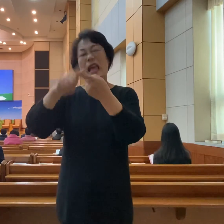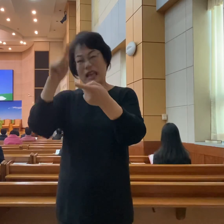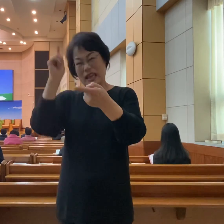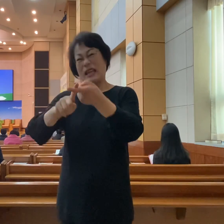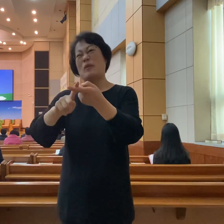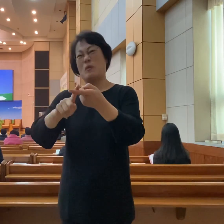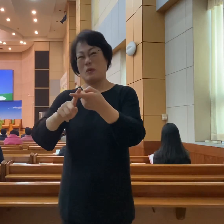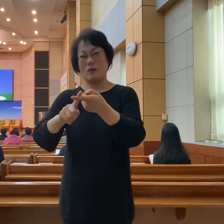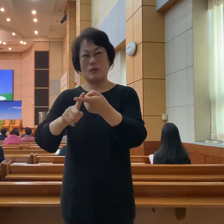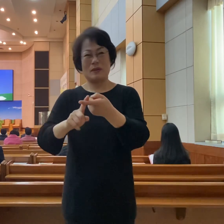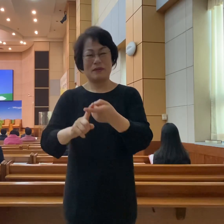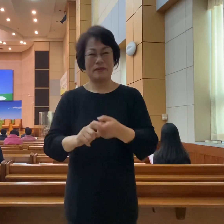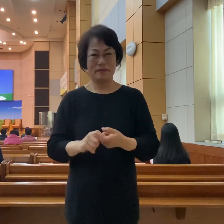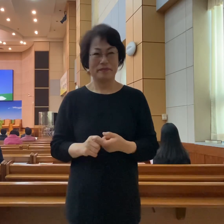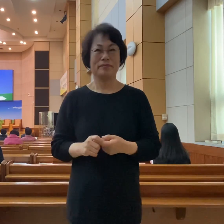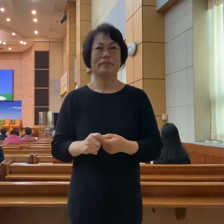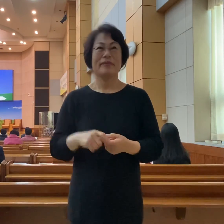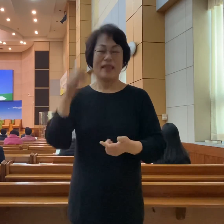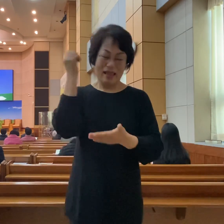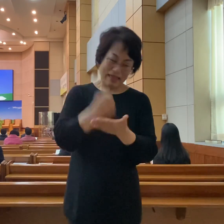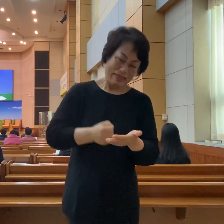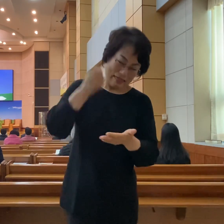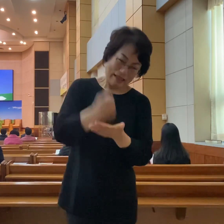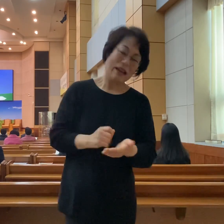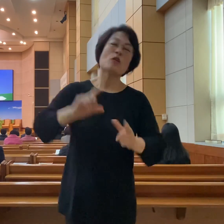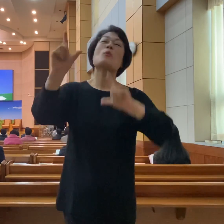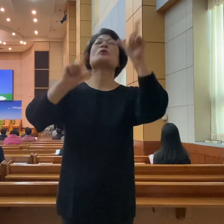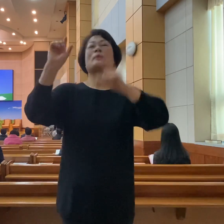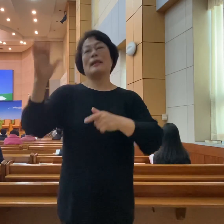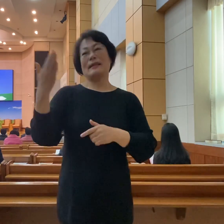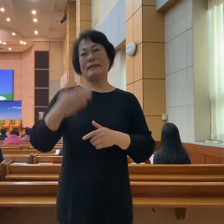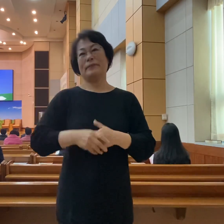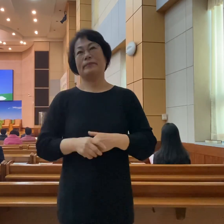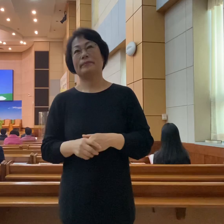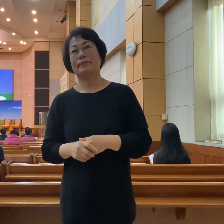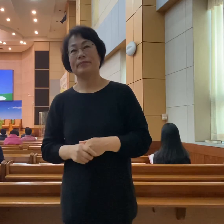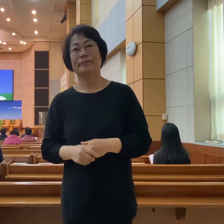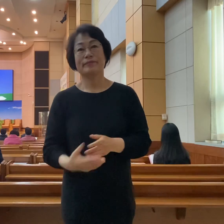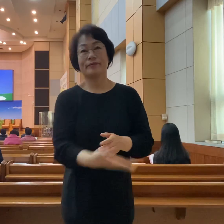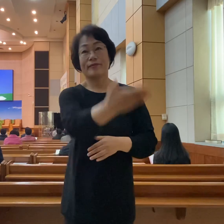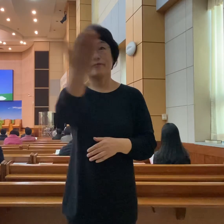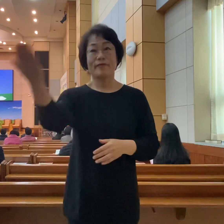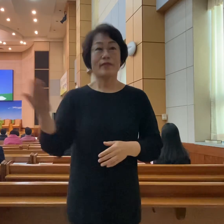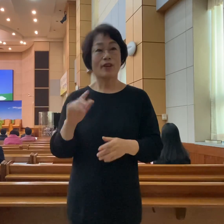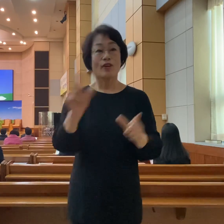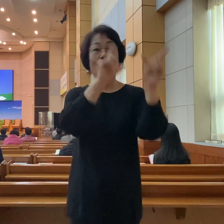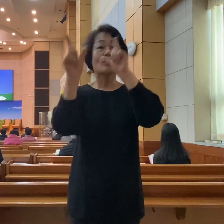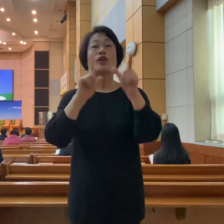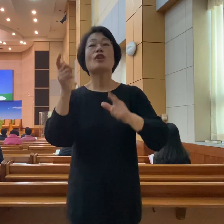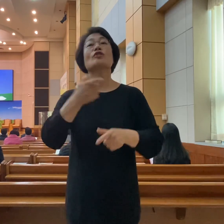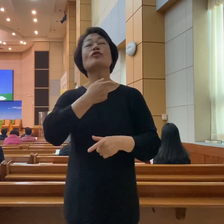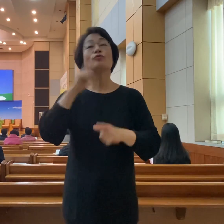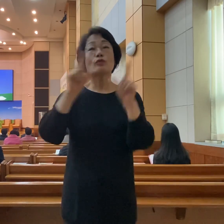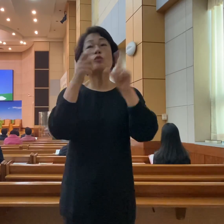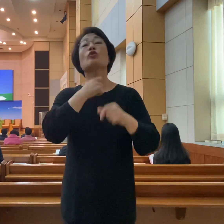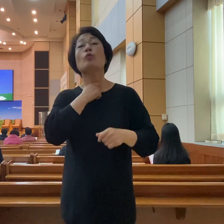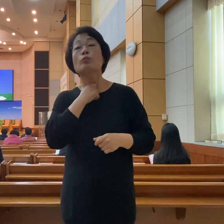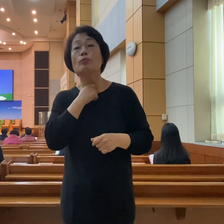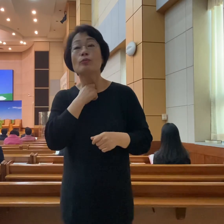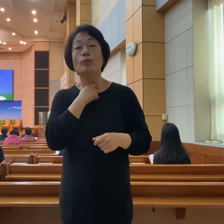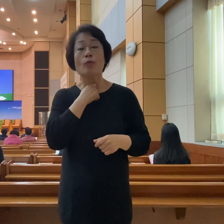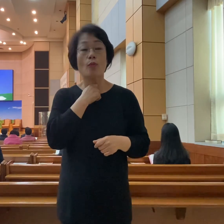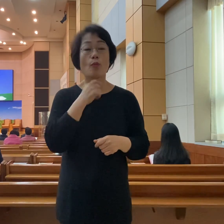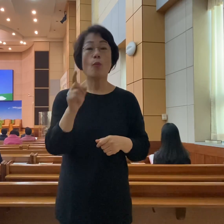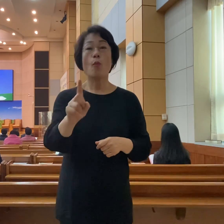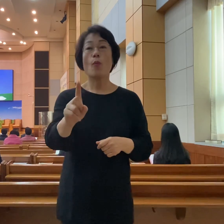그렇게 살아가다가 안타까운 모습이 되는 것입니다. 여러분 어떻게 살고 싶습니까? 오늘 읽은